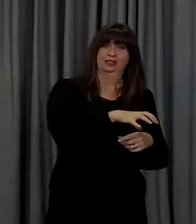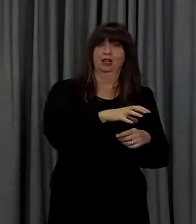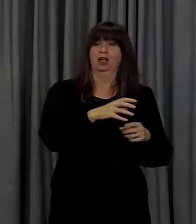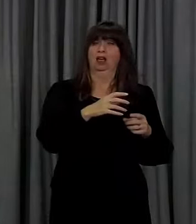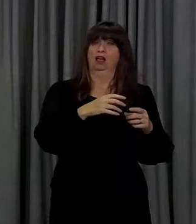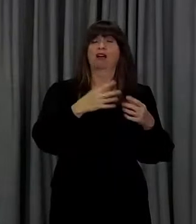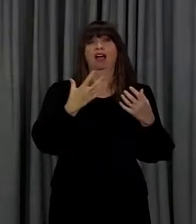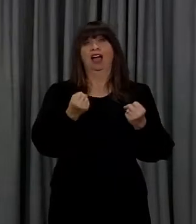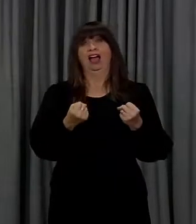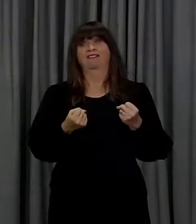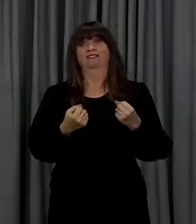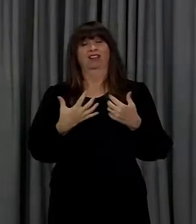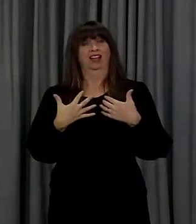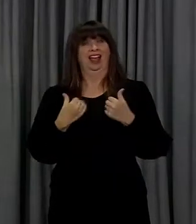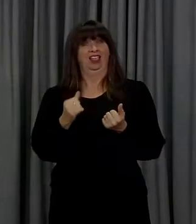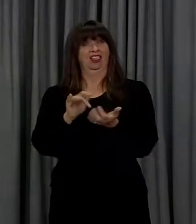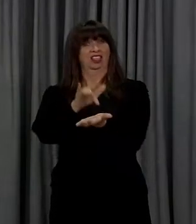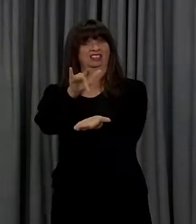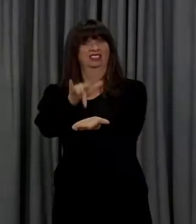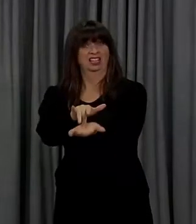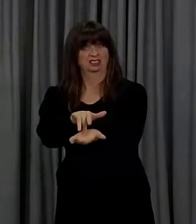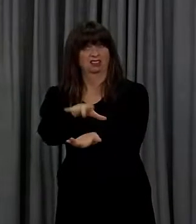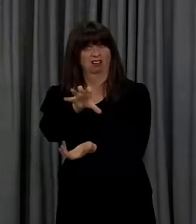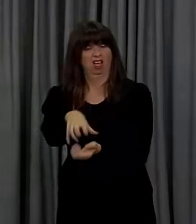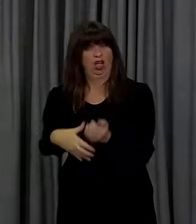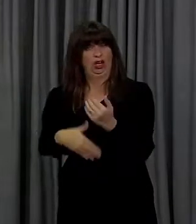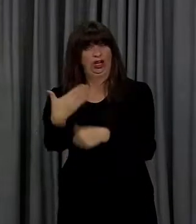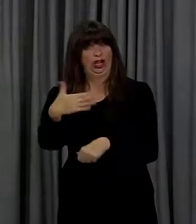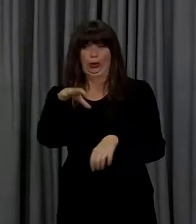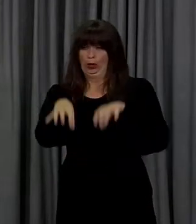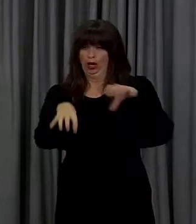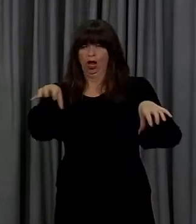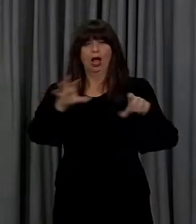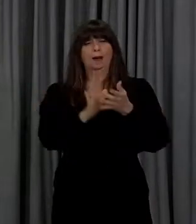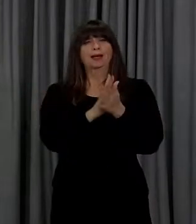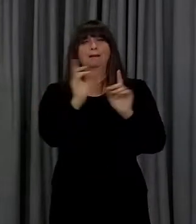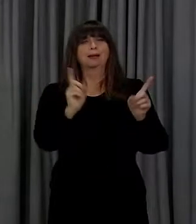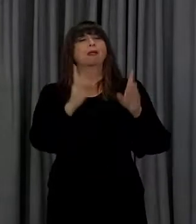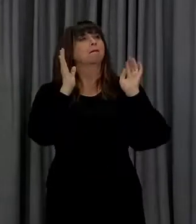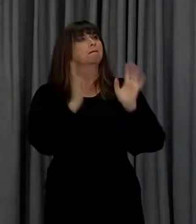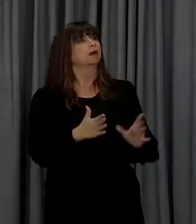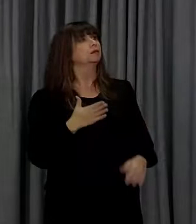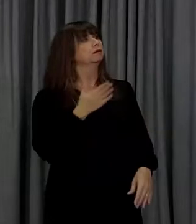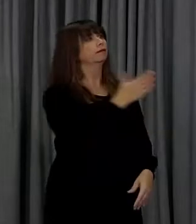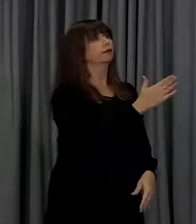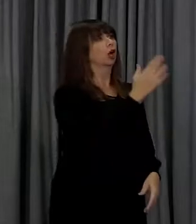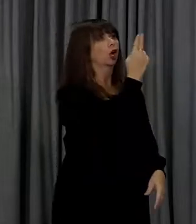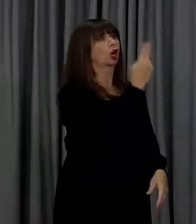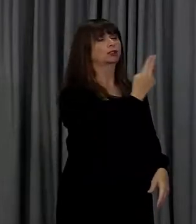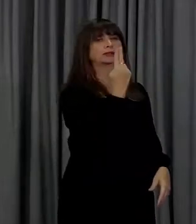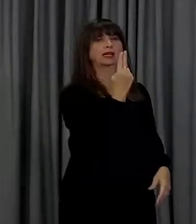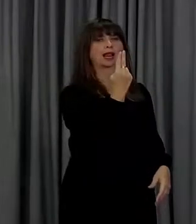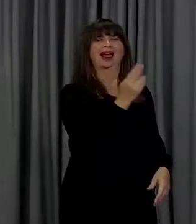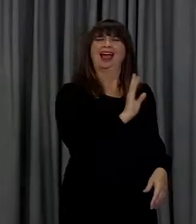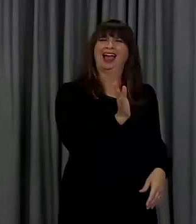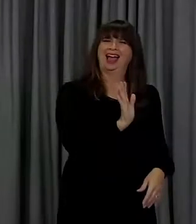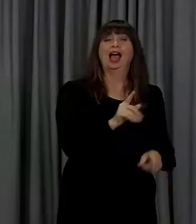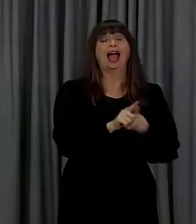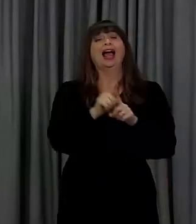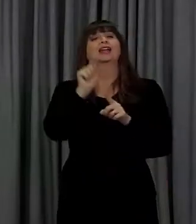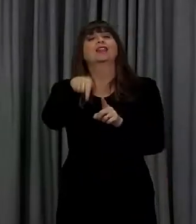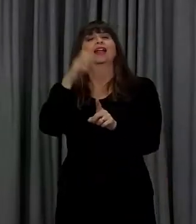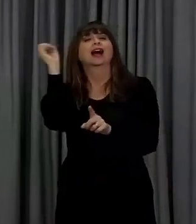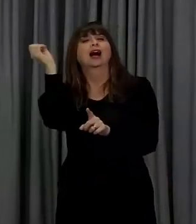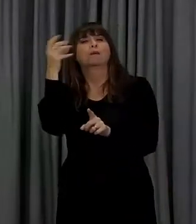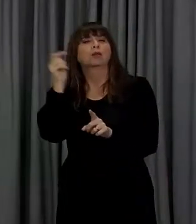care centres hefyd. Fel o'n i'n gweud, mae gyda ni 100 o bobl ni'n gobeithio fydd yn dod i helpu yn y gwasanaeth ambulance erbyn y cyfnod